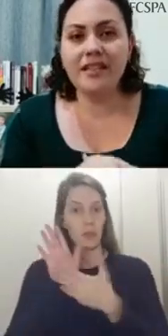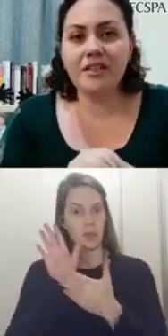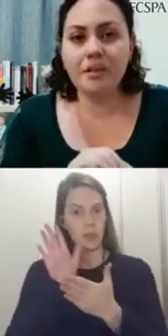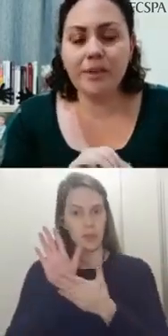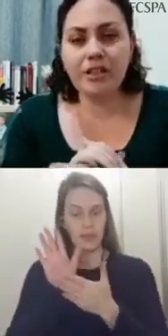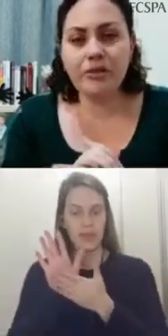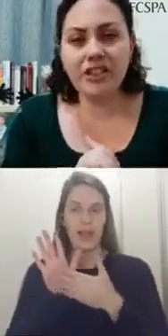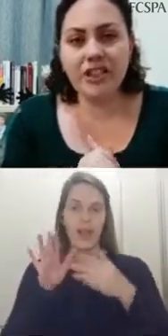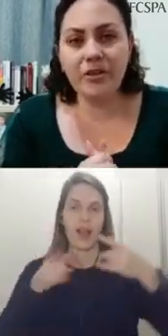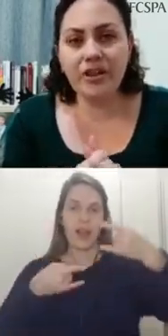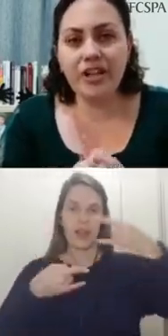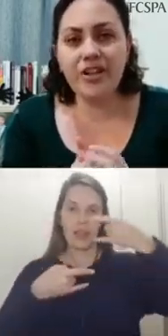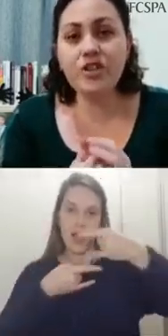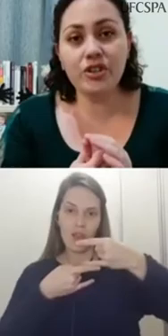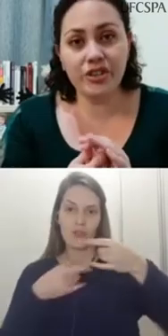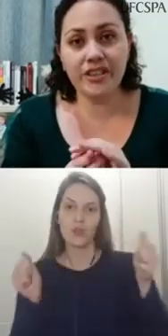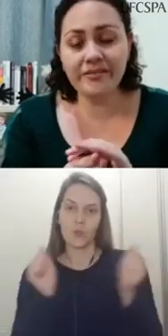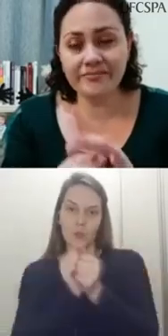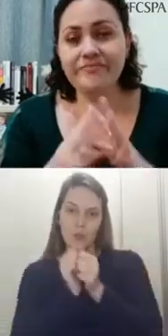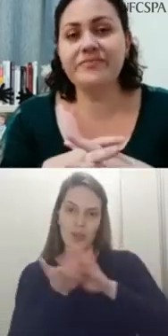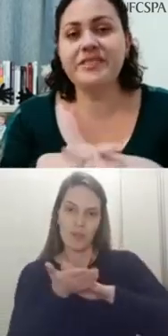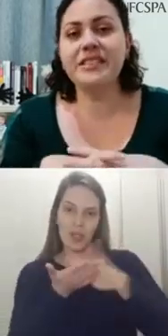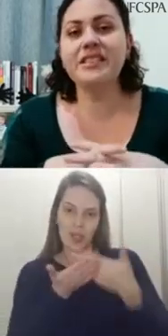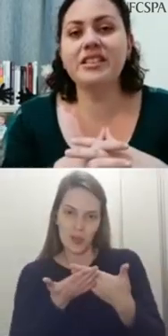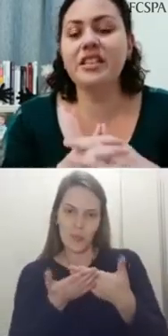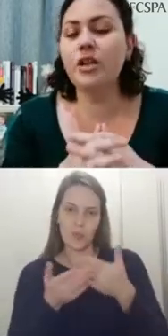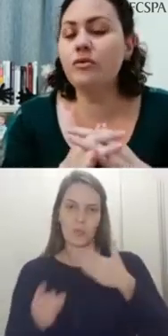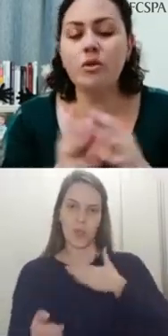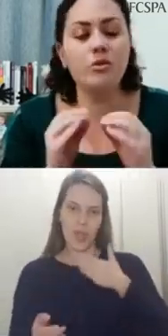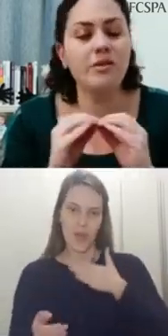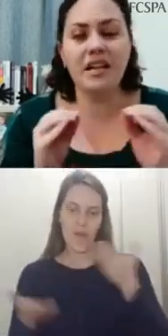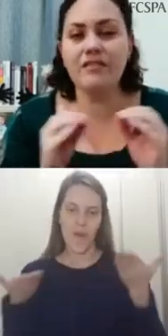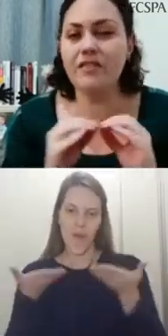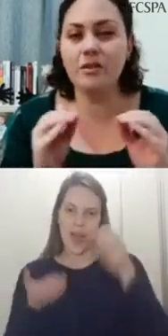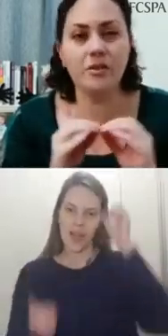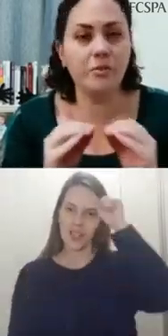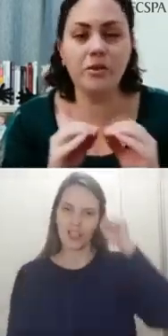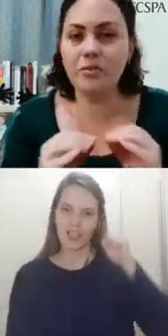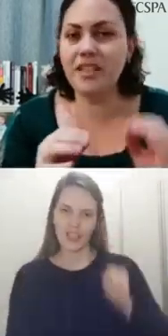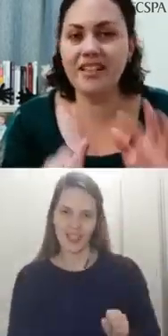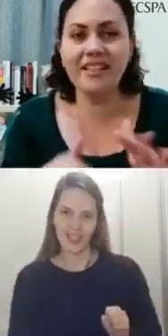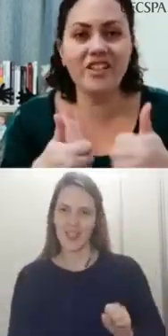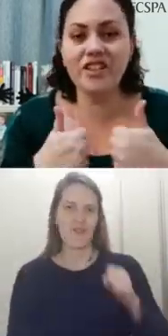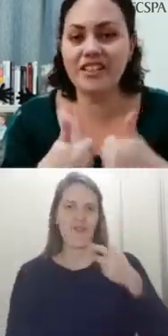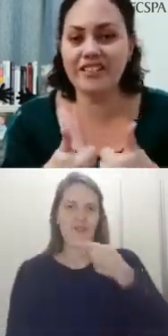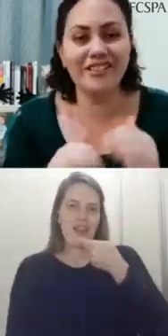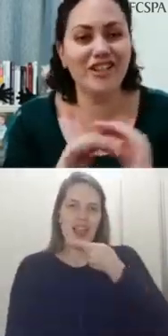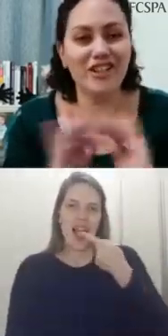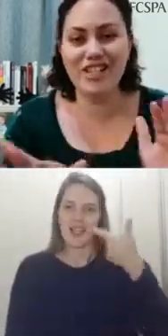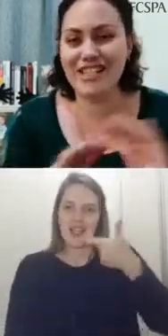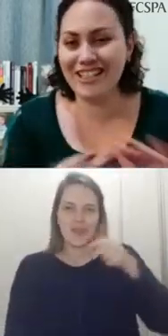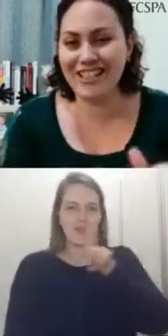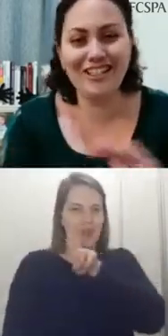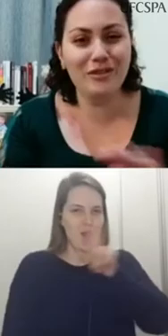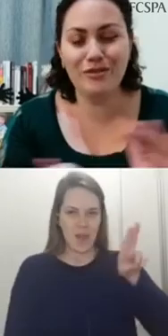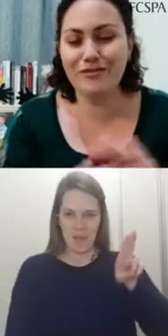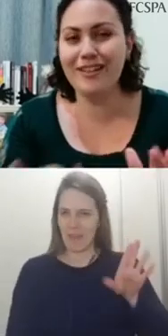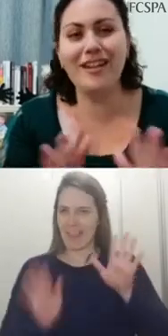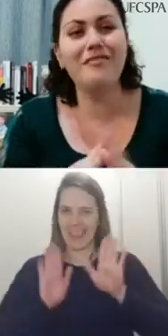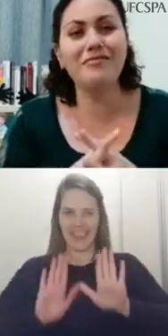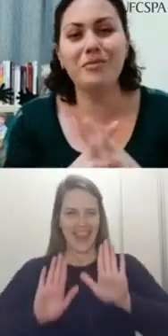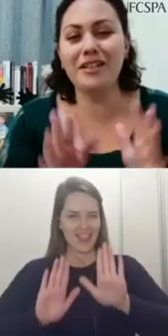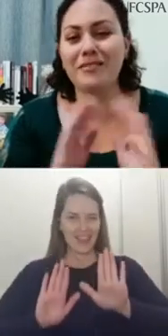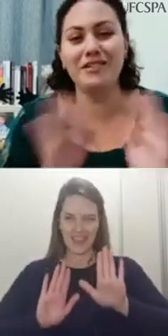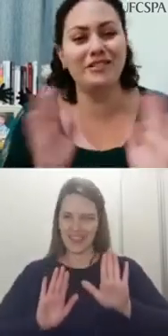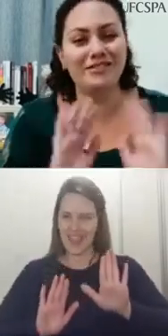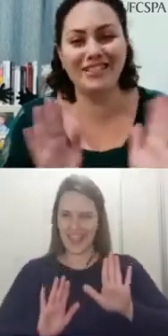quem está interpretando aqui agora é a Xana. Não vou usar falar o sobrenome dela, né, Xana? Deixa assim, não vou falar